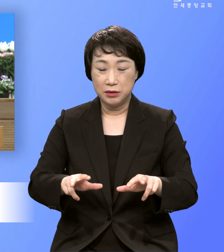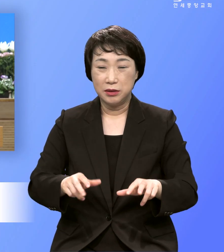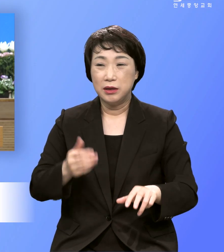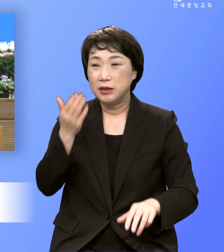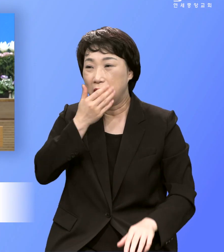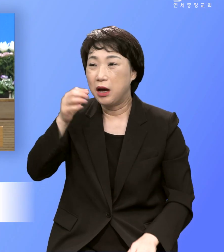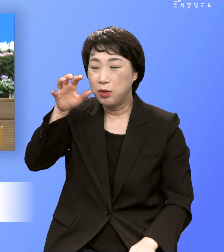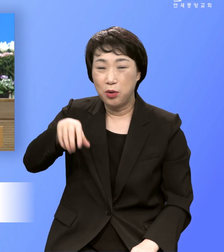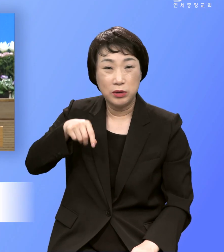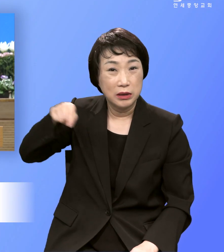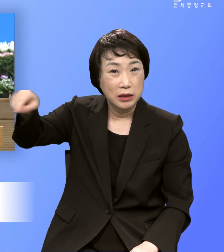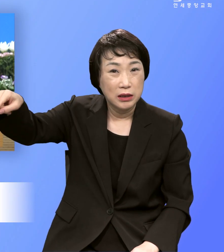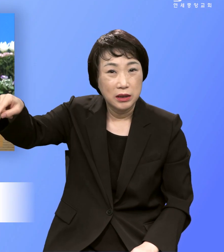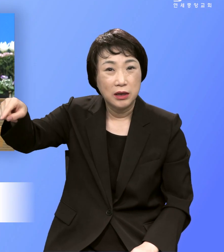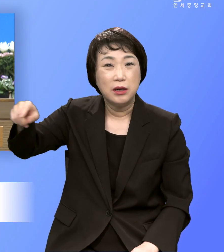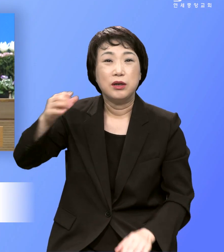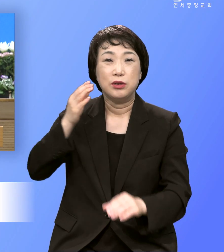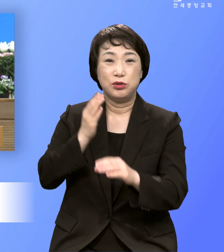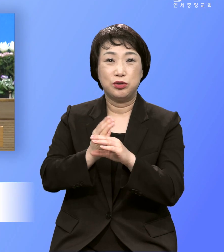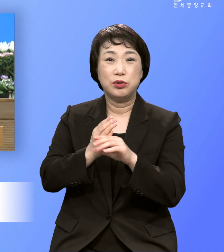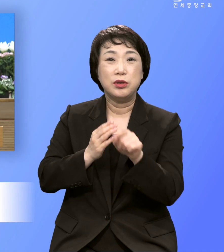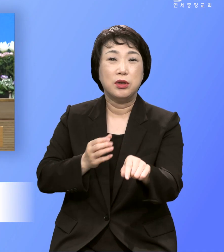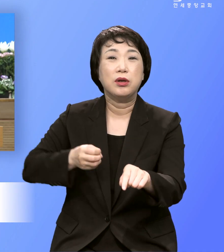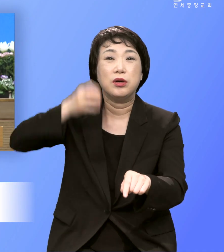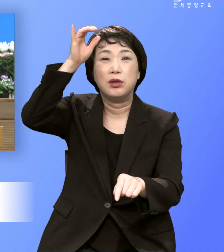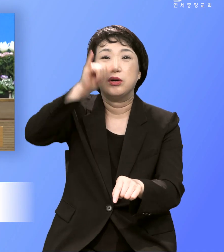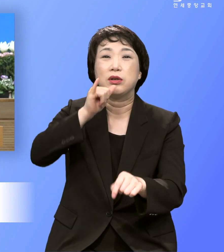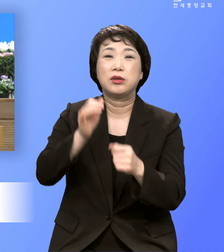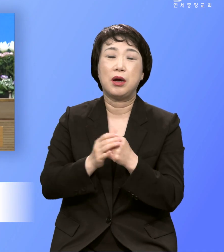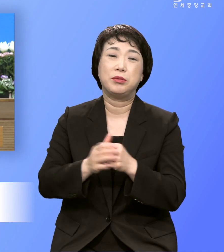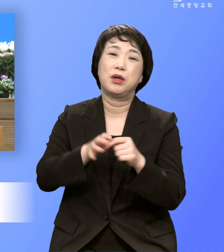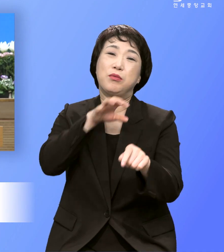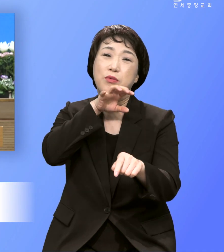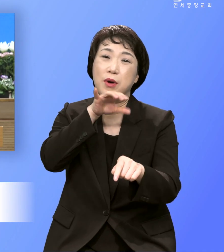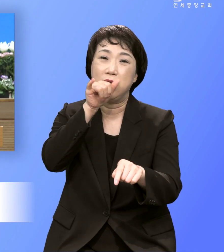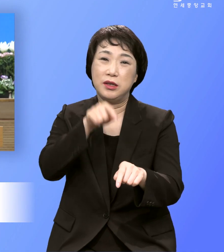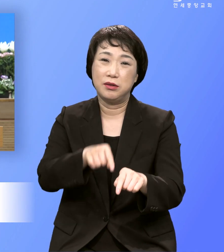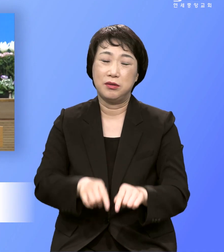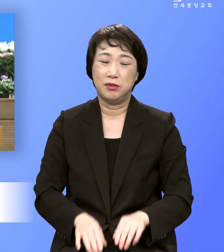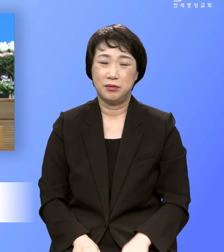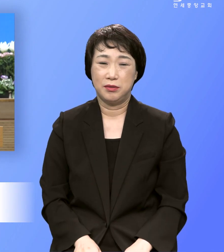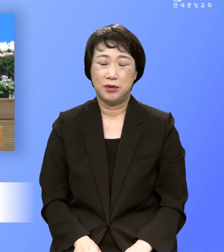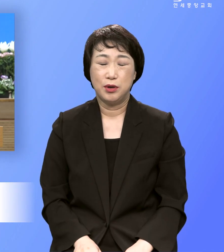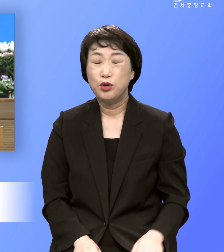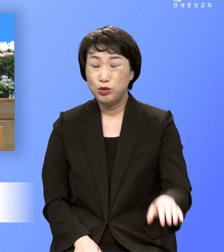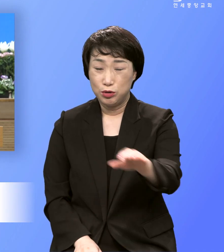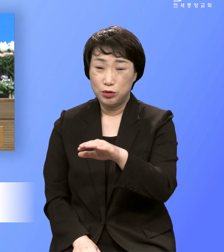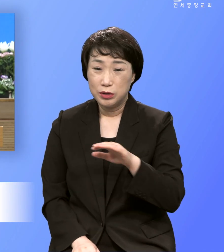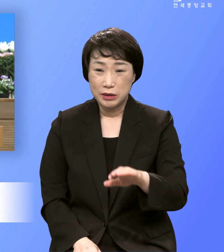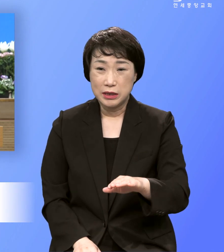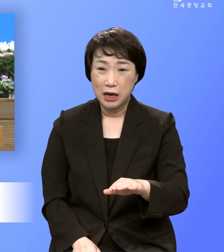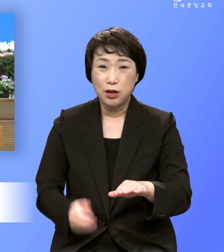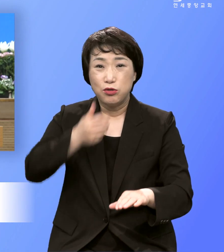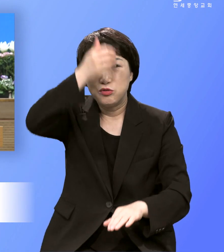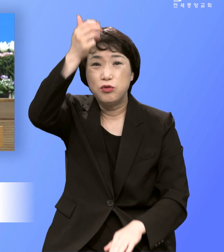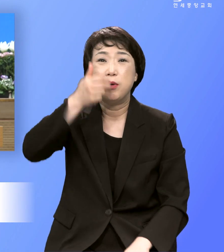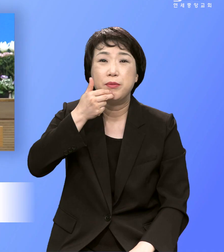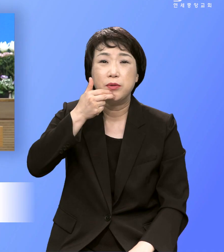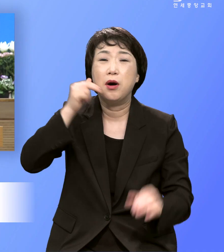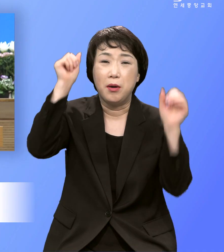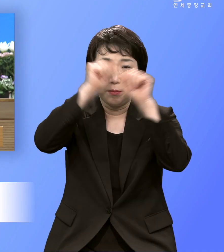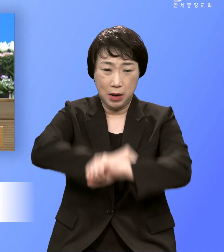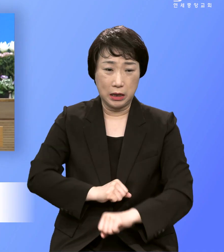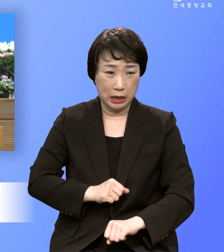젖과 끓이는 가나안 땅으로 가고 있다는 걸 잊어버리고 있는 거예요. 우리는 꿈이 없으면 망하는